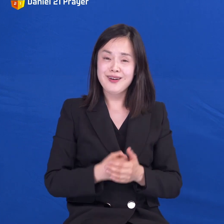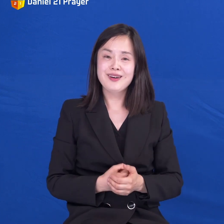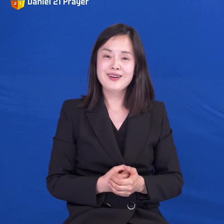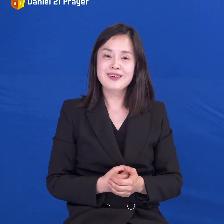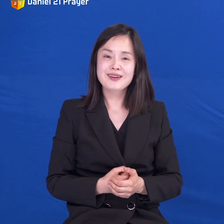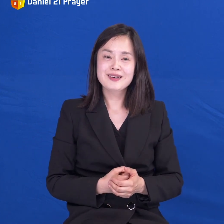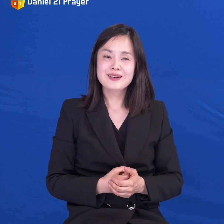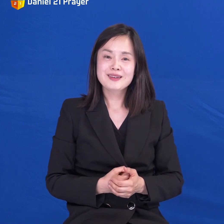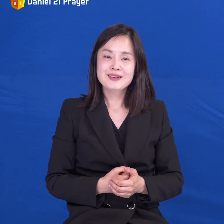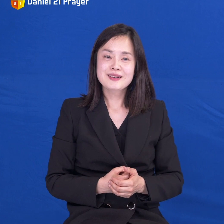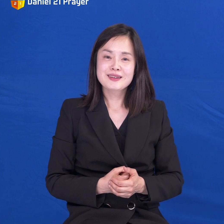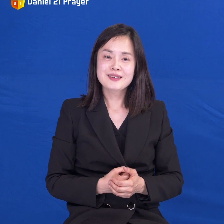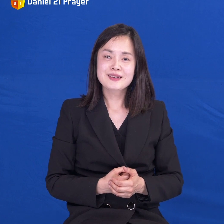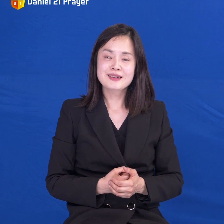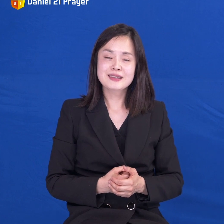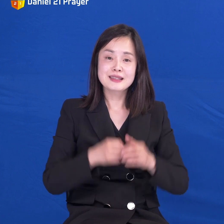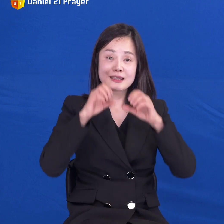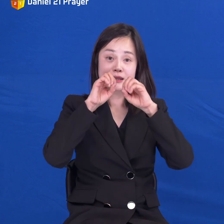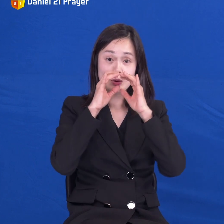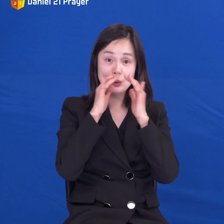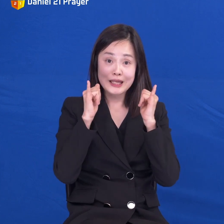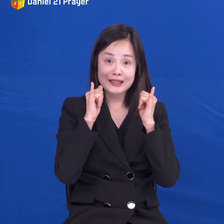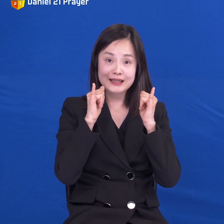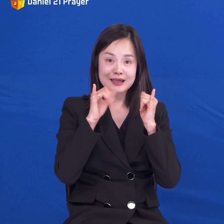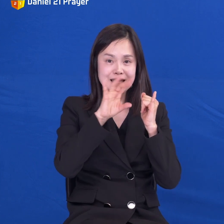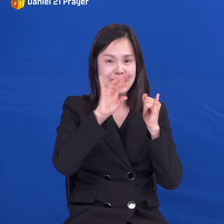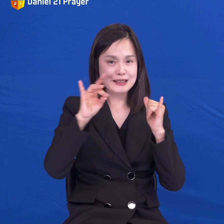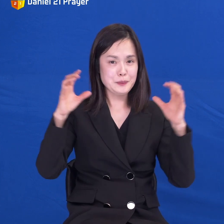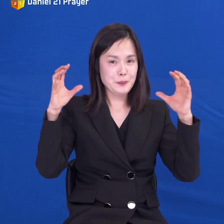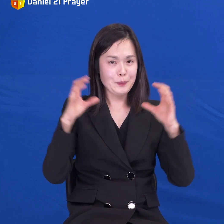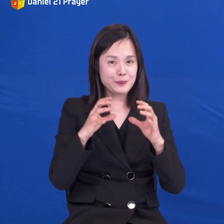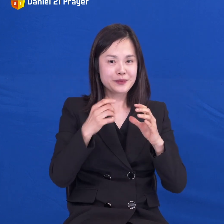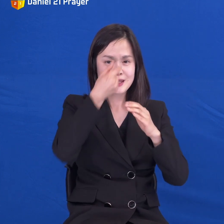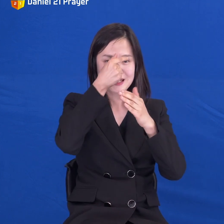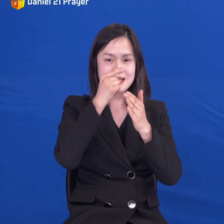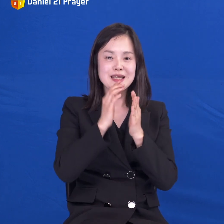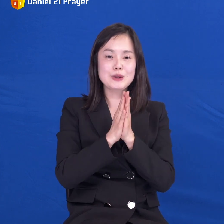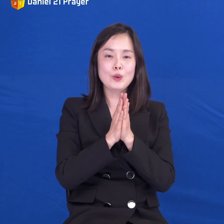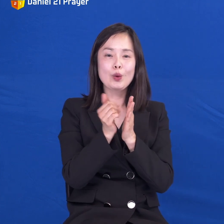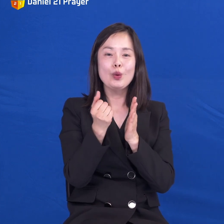우리 선교사님들이 가끔 모여서 기도회를 합니다.